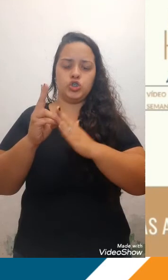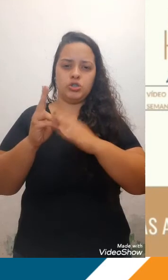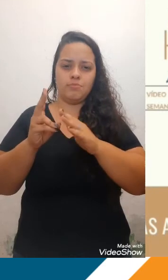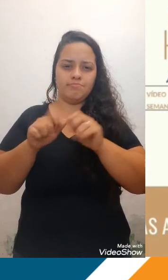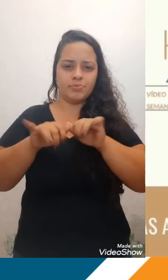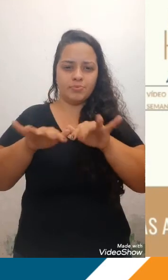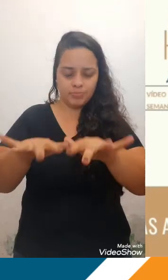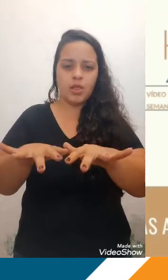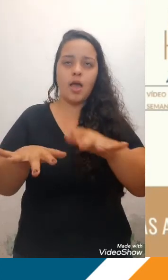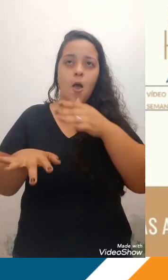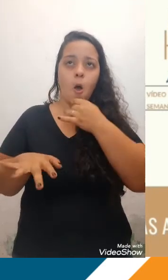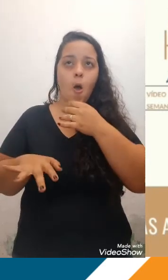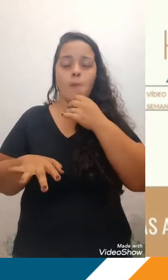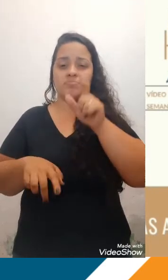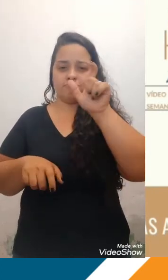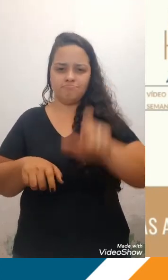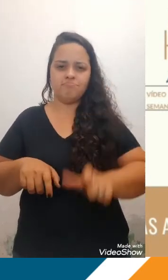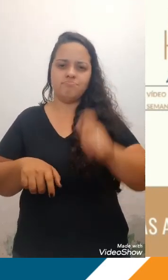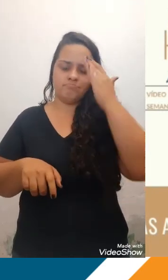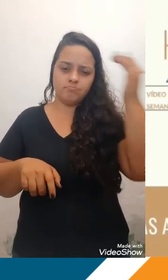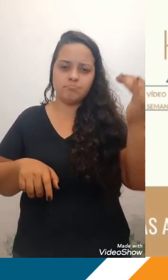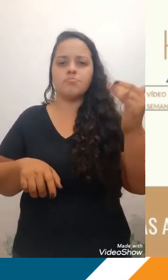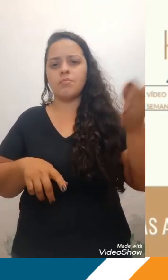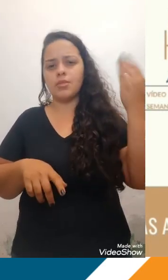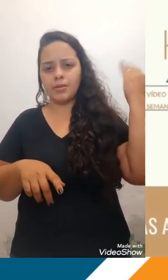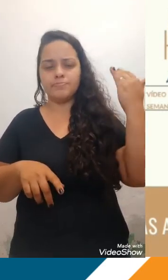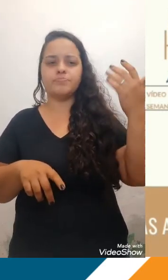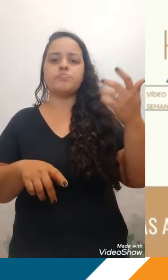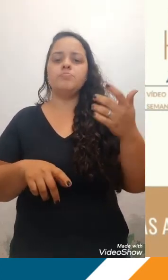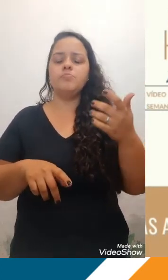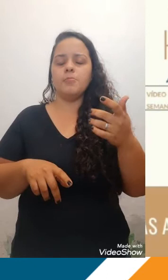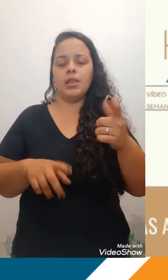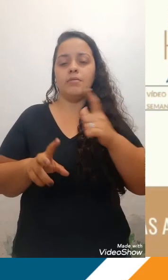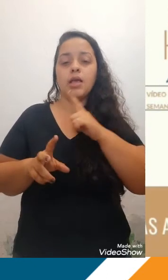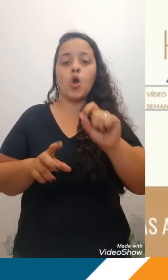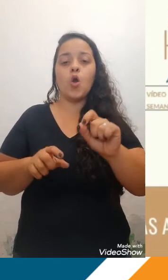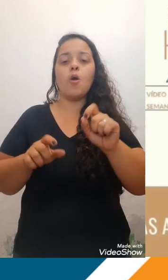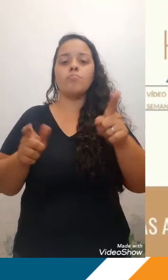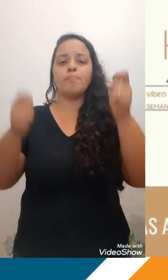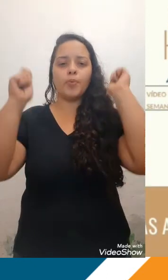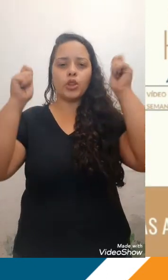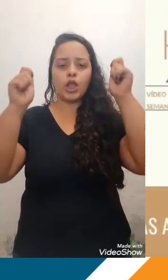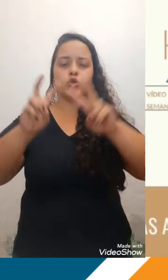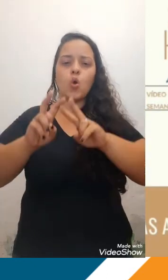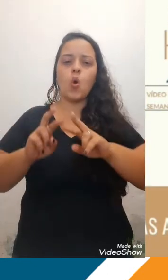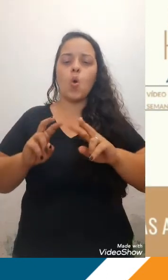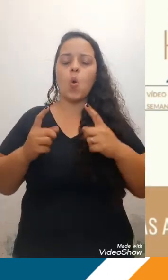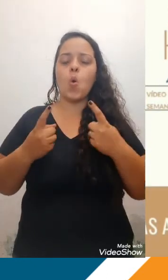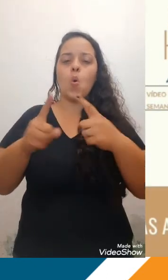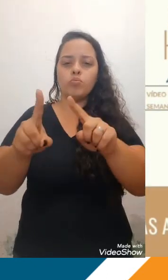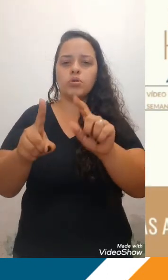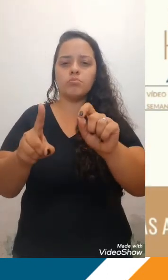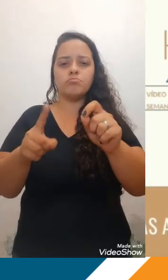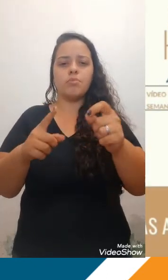pelo curaca Tupac Amaru II, que era descendente dos antigos imperadores incas, que protestou contra os maus tratos,